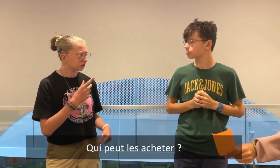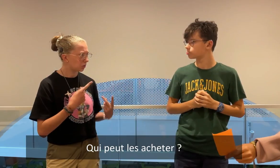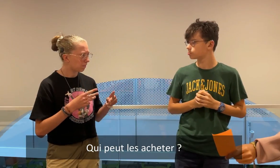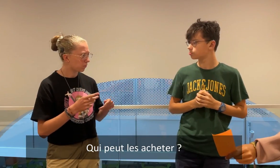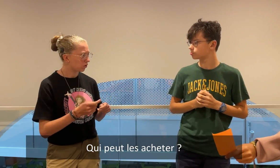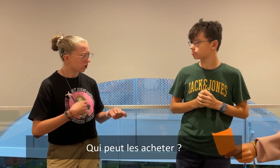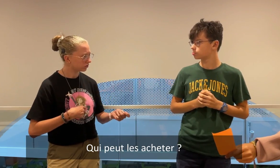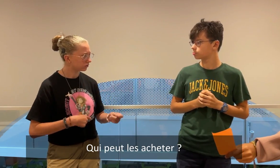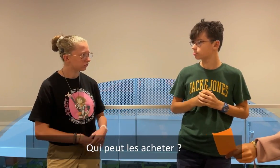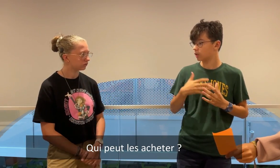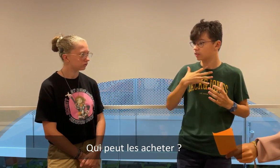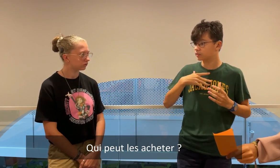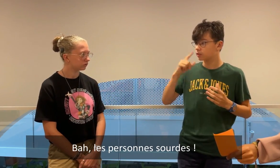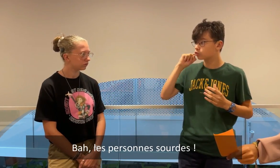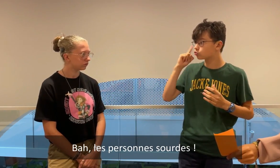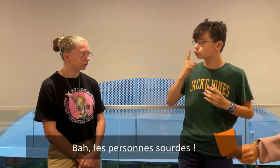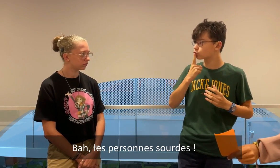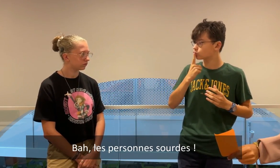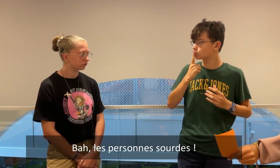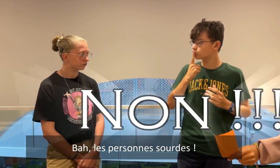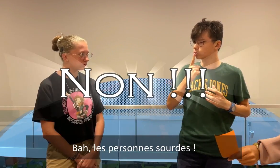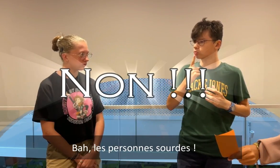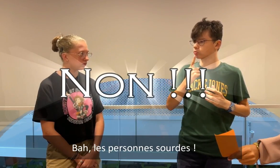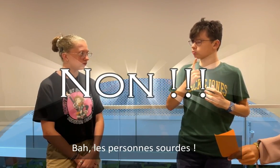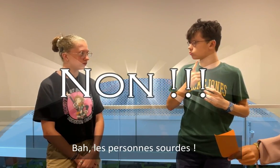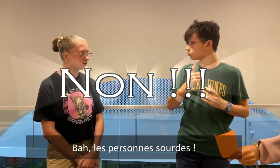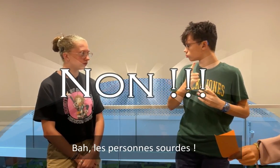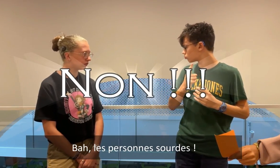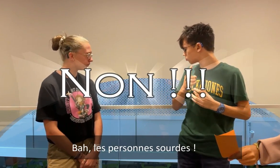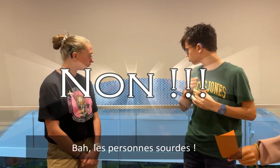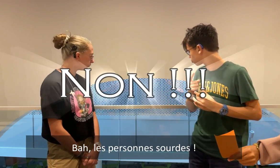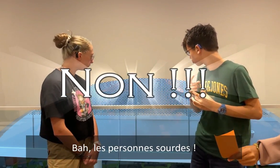Qui peut les acheter? Bah, les personnes sourdes. Oh non!